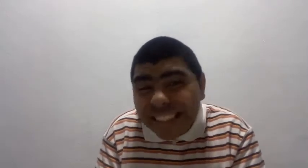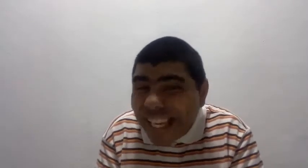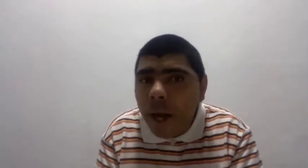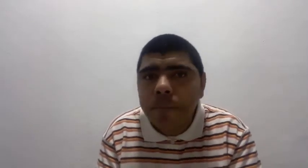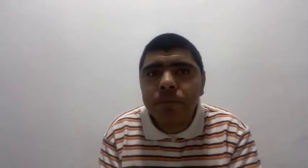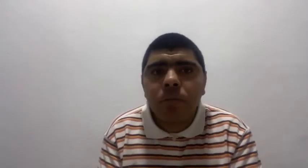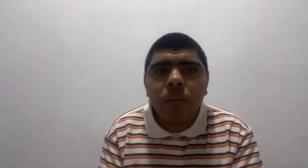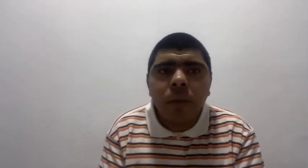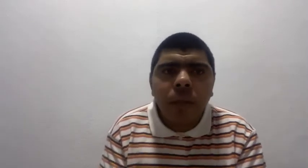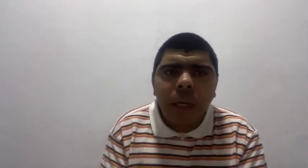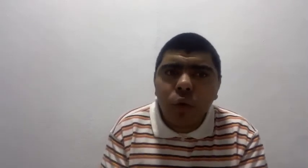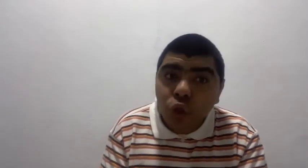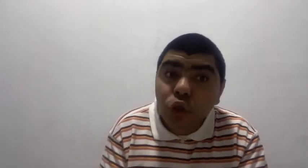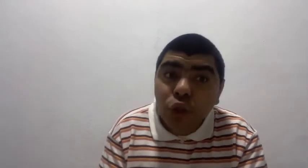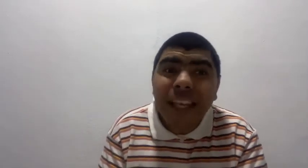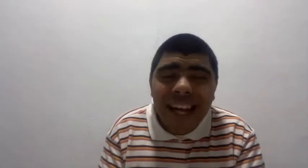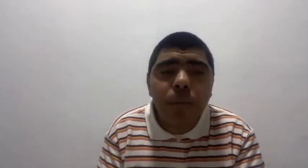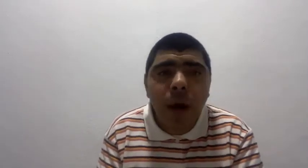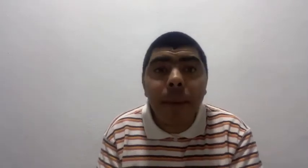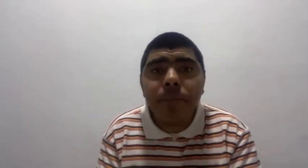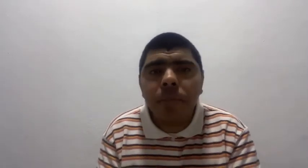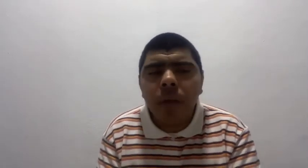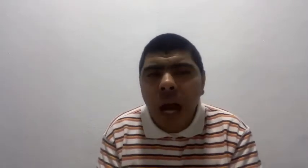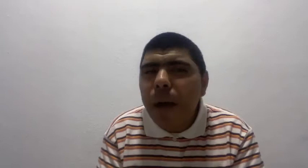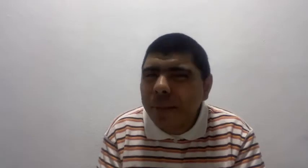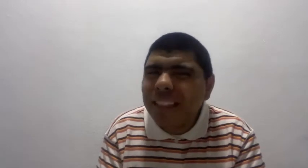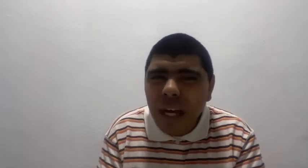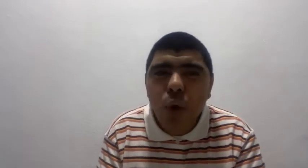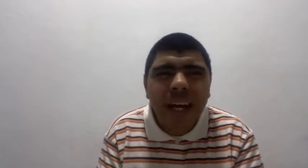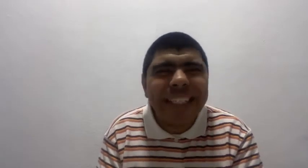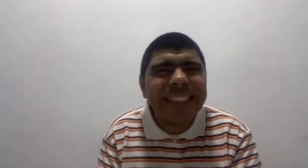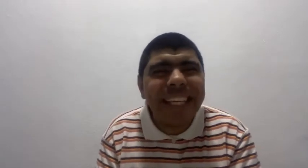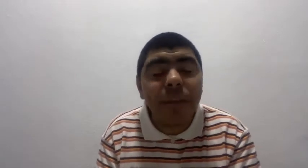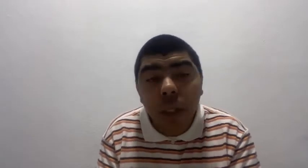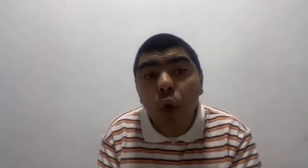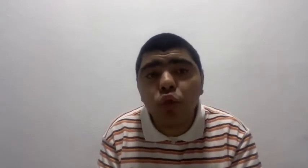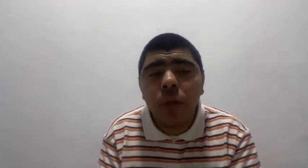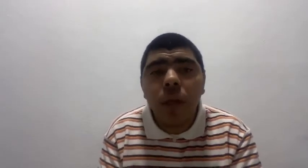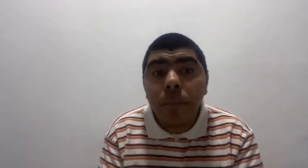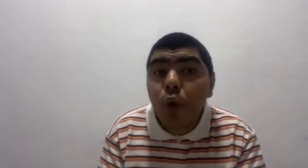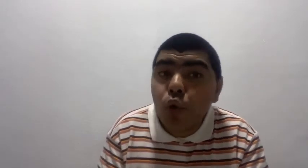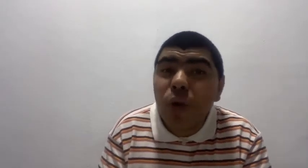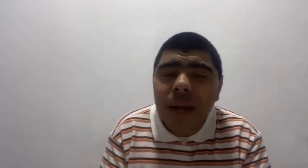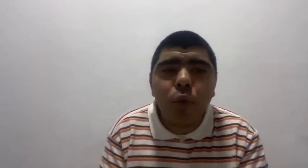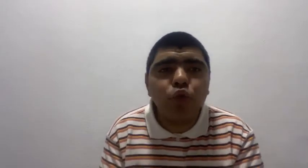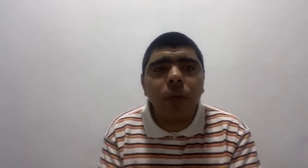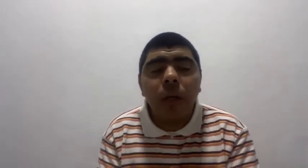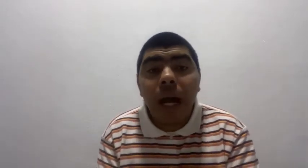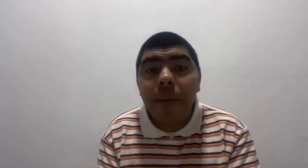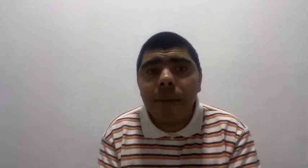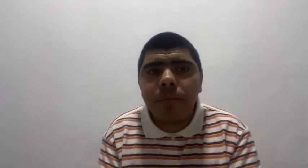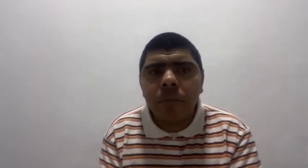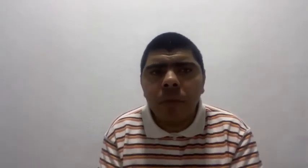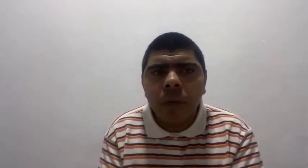desea que nosotros tengamos. Amén. Aprendamos a crecer en Dios. Procuremos, amén,